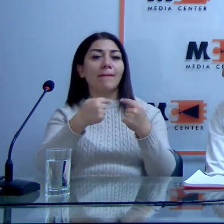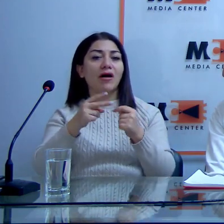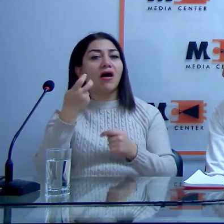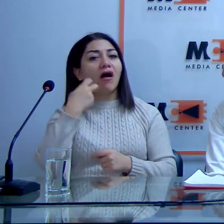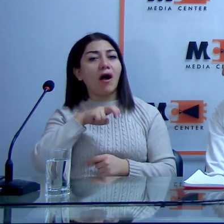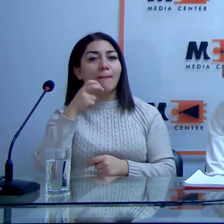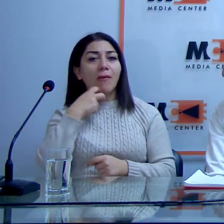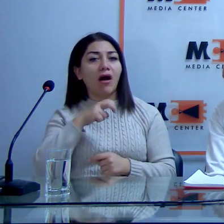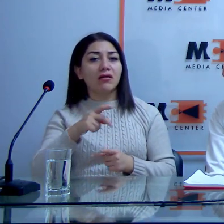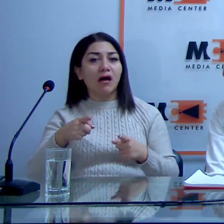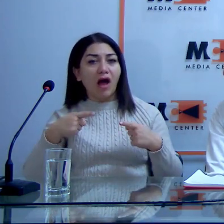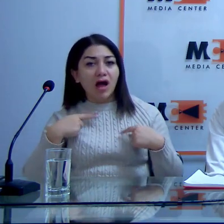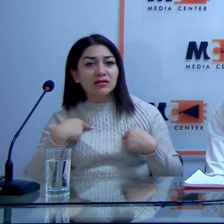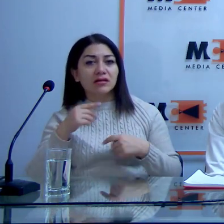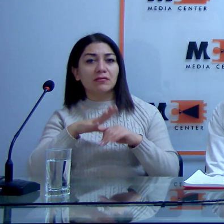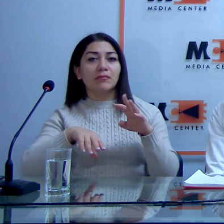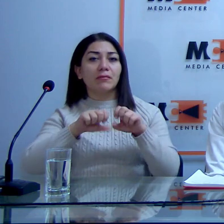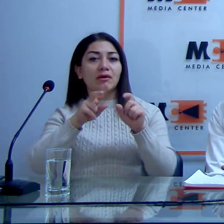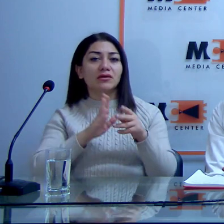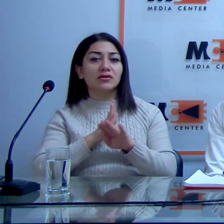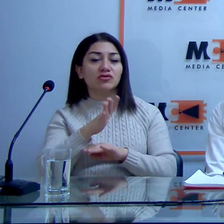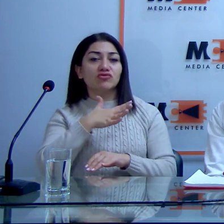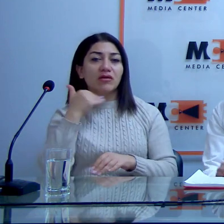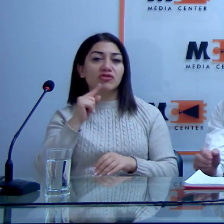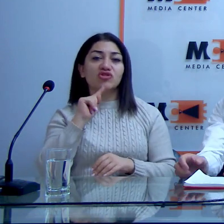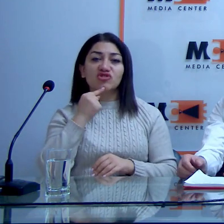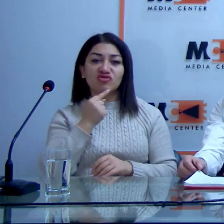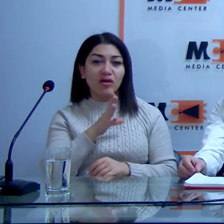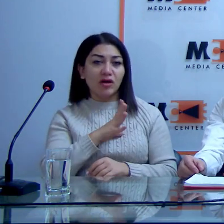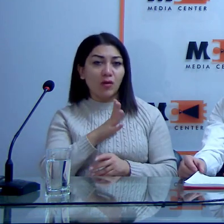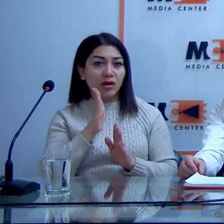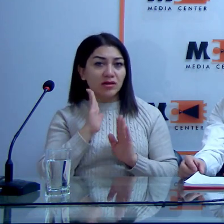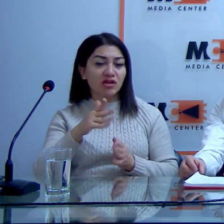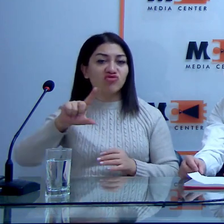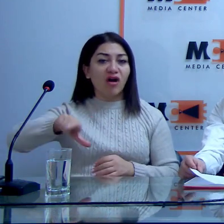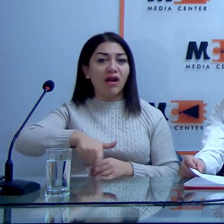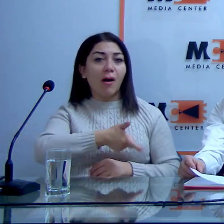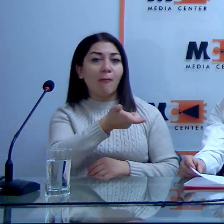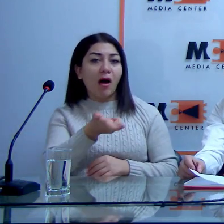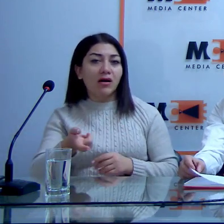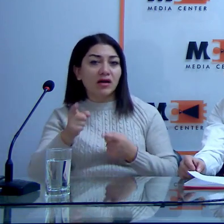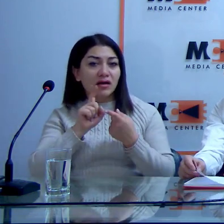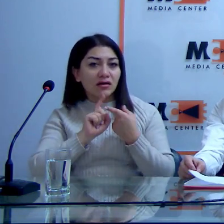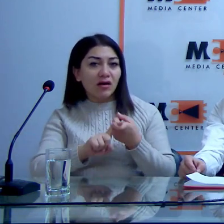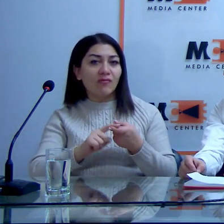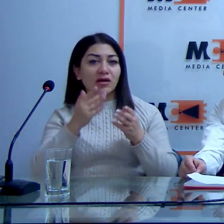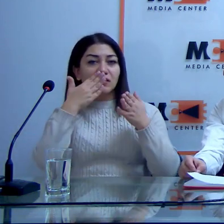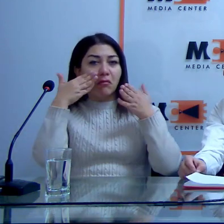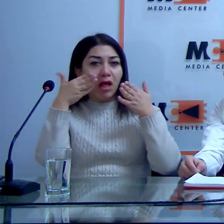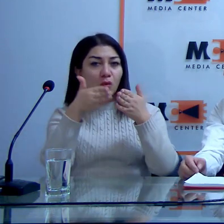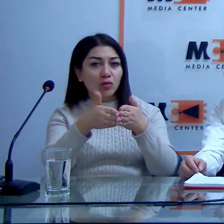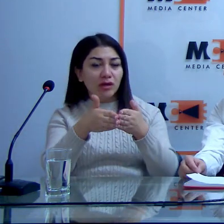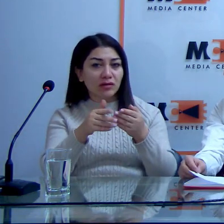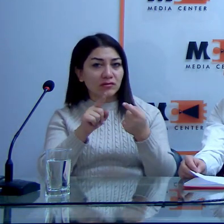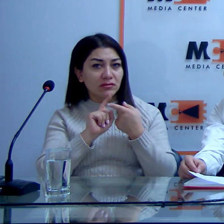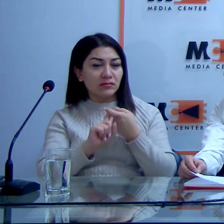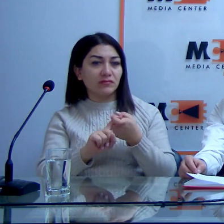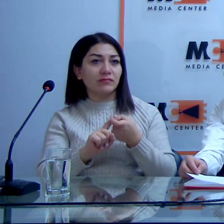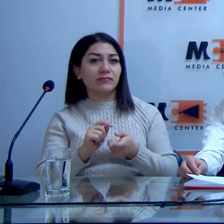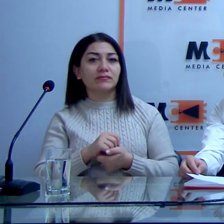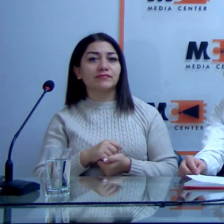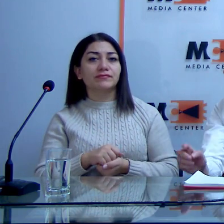կապան հասնել եւ ինչ-որ մասնագետի դիմել, դա կարող է բավականին դժվար լինել աշխարհագրական մեկուսացվածության